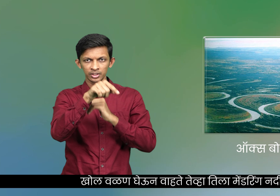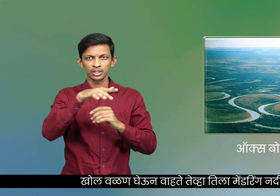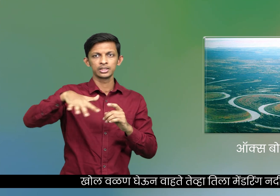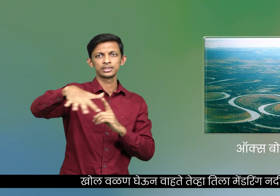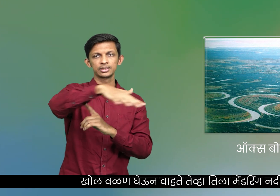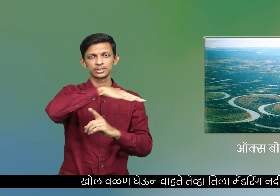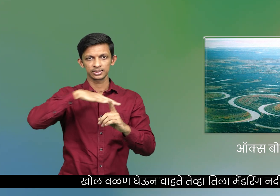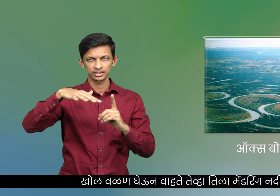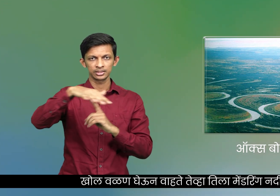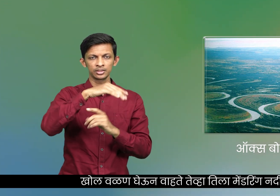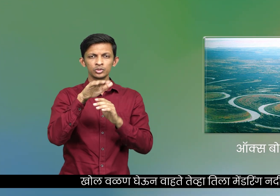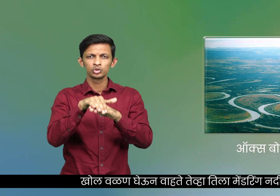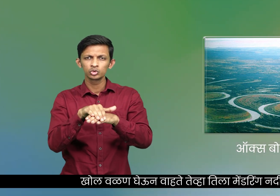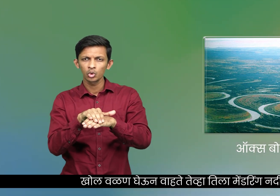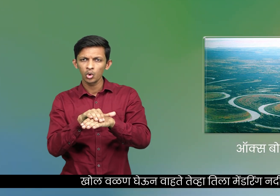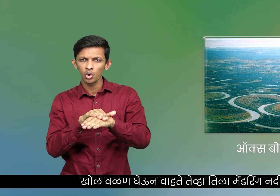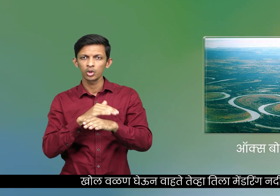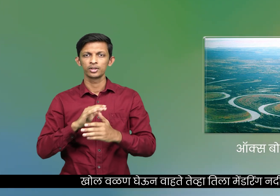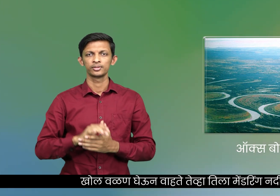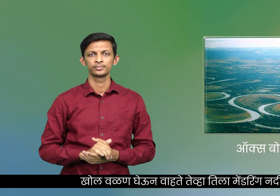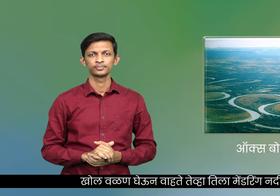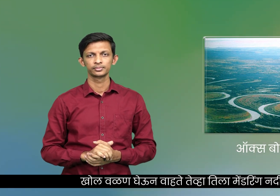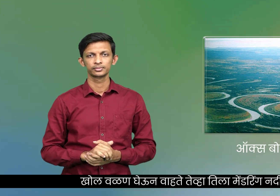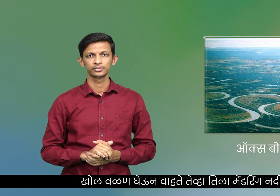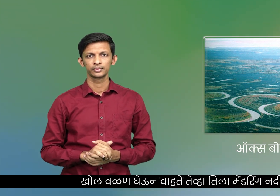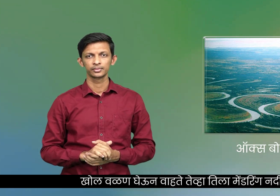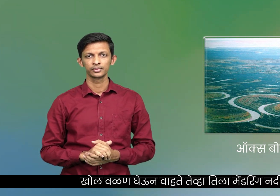खोल वळण घेऊन वाहते तेव्हा तिला डेमरिंग नदी म्हणतात.